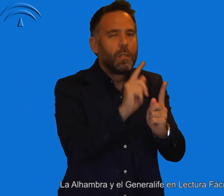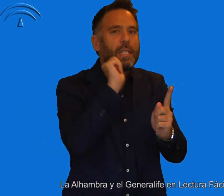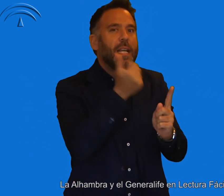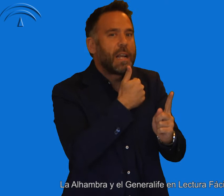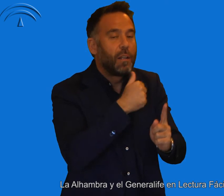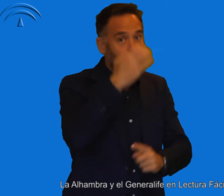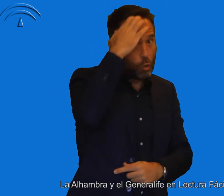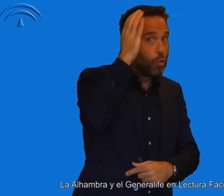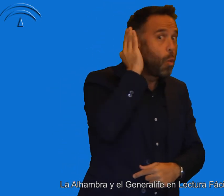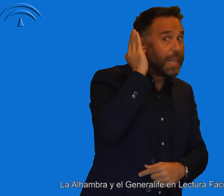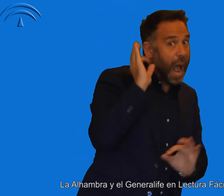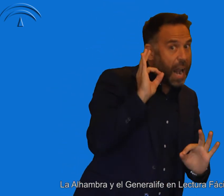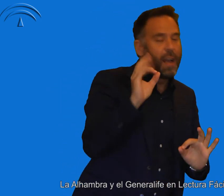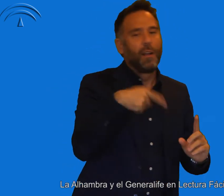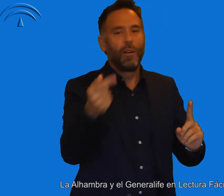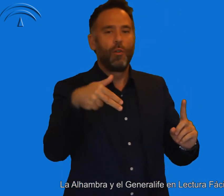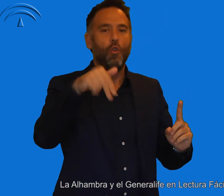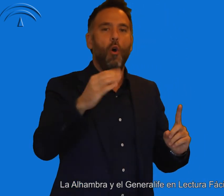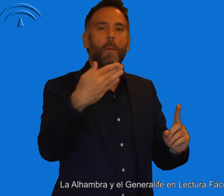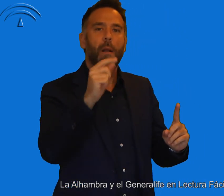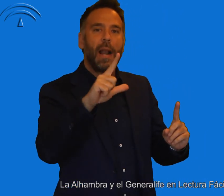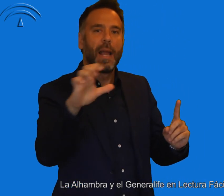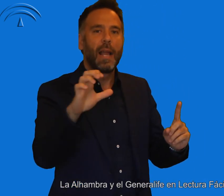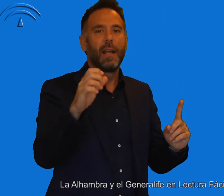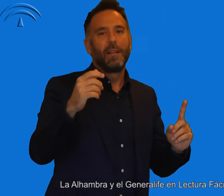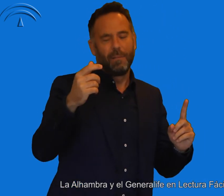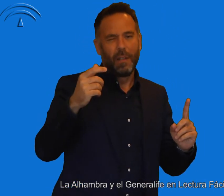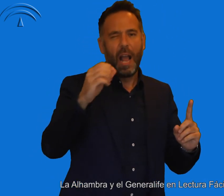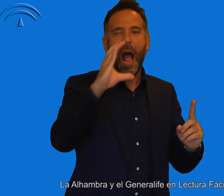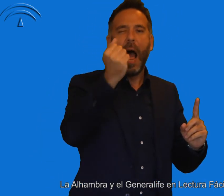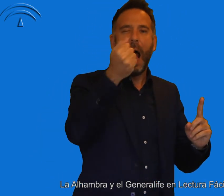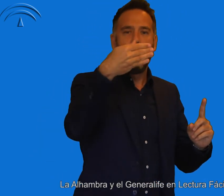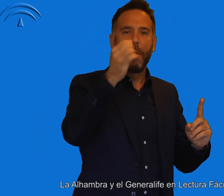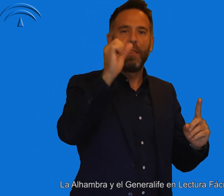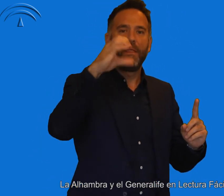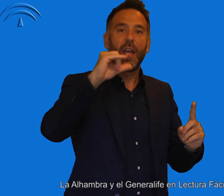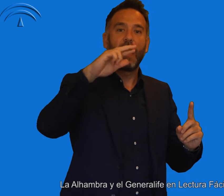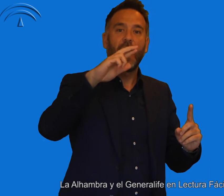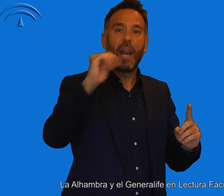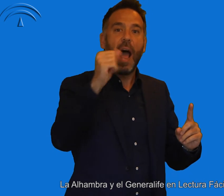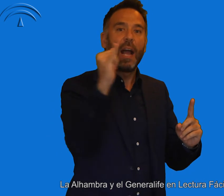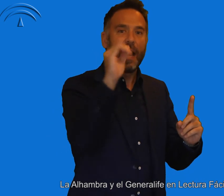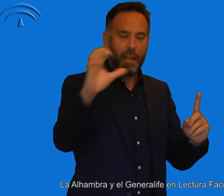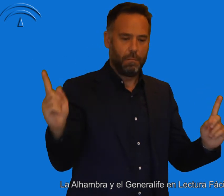la sultana y un noble abencerraje. Una empinada escalera sube a los jardines